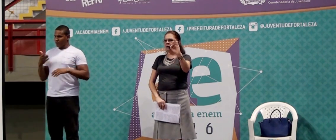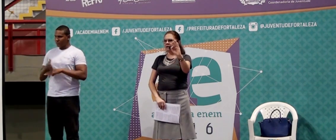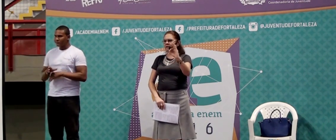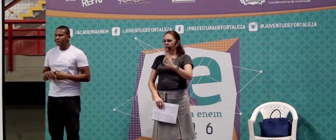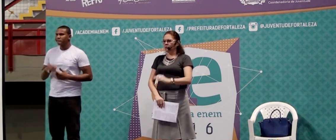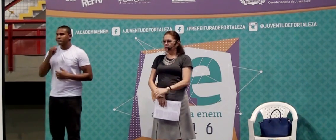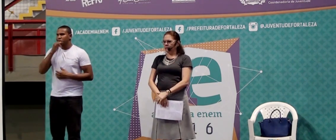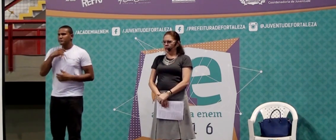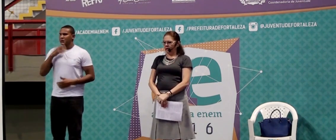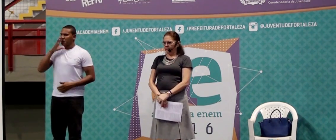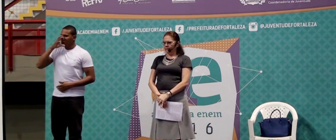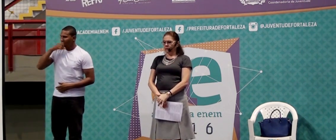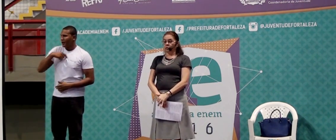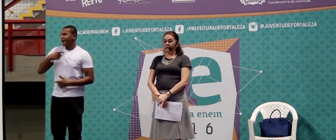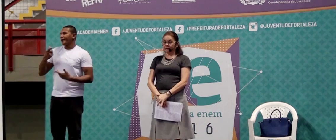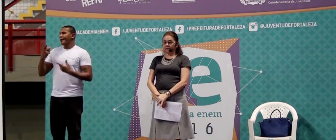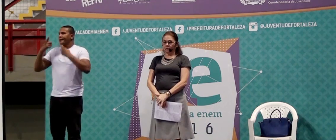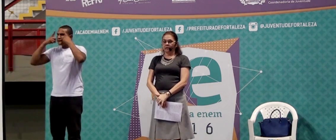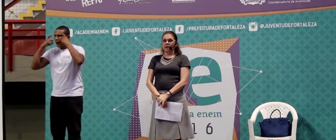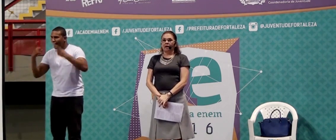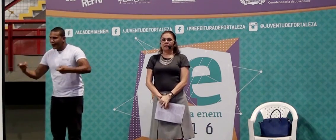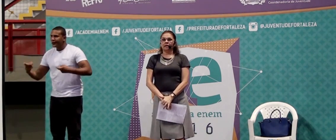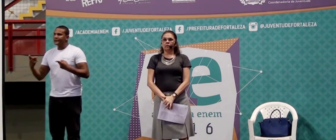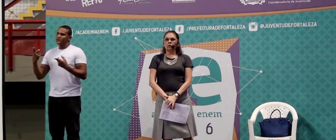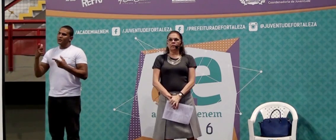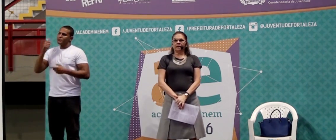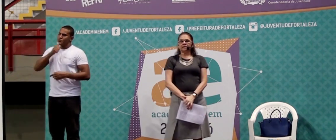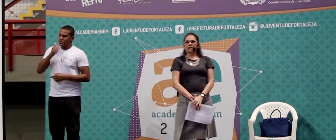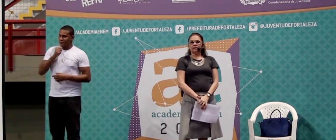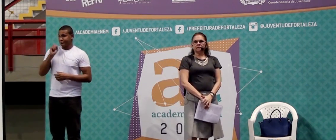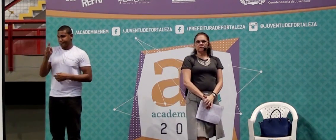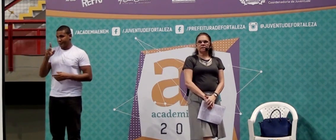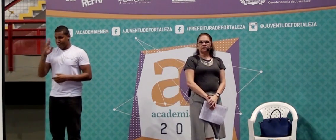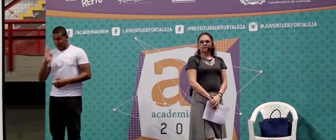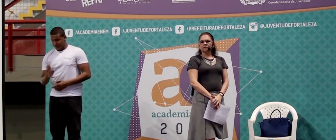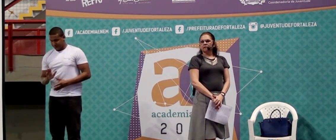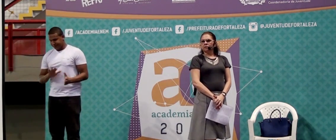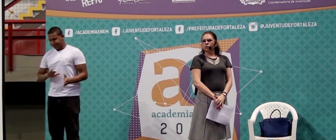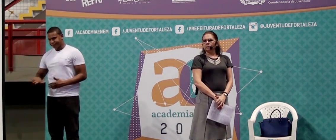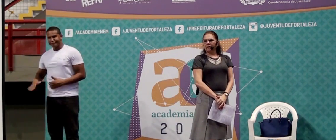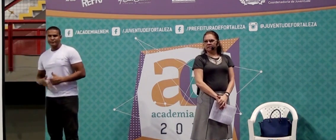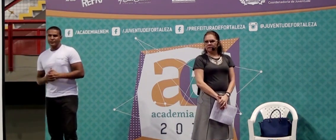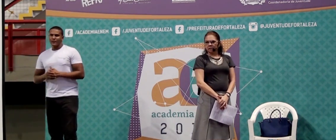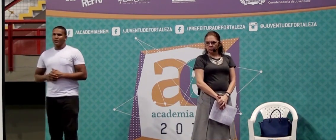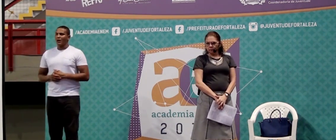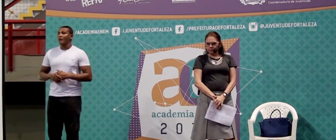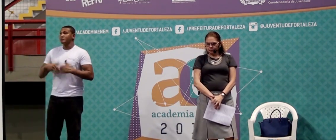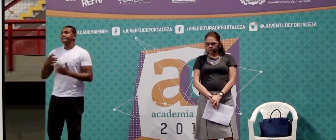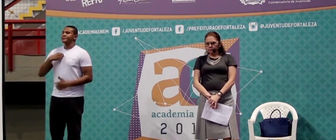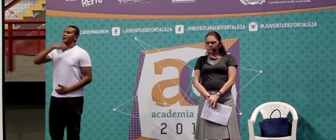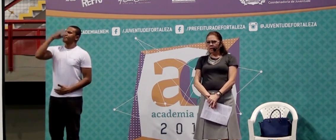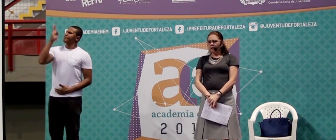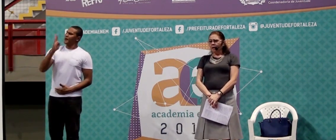da violência contra a mulher no Brasil. Aí eu começasse dizendo assim: no